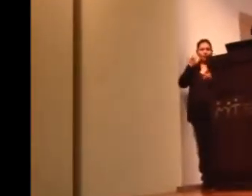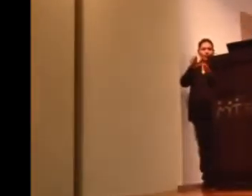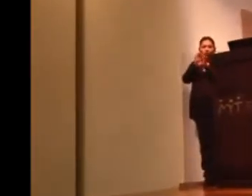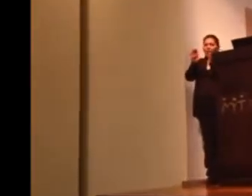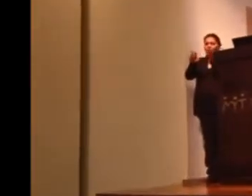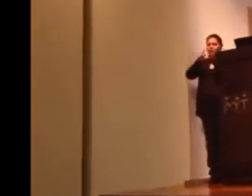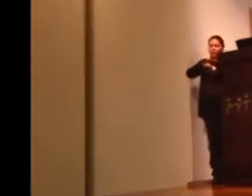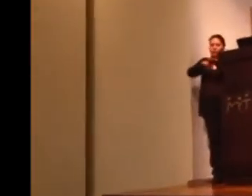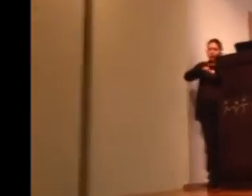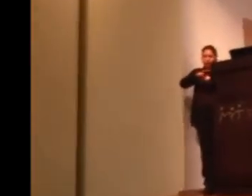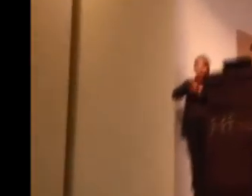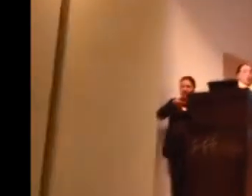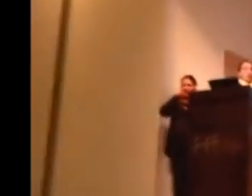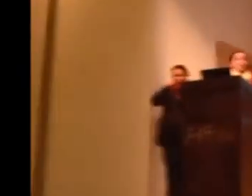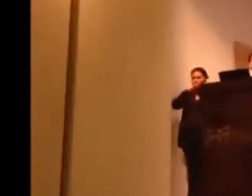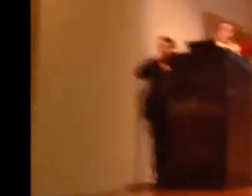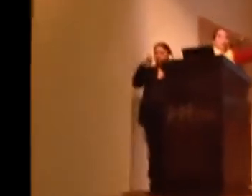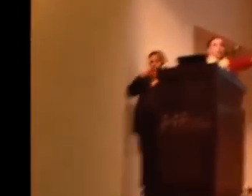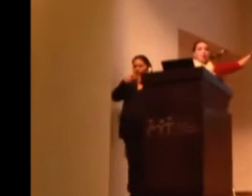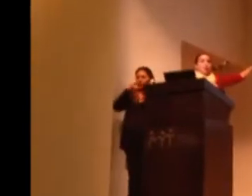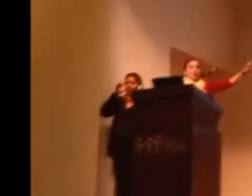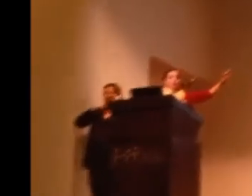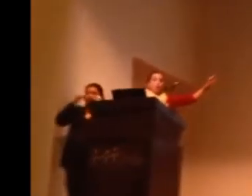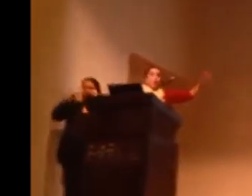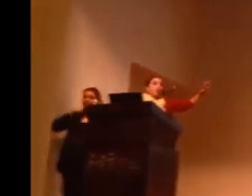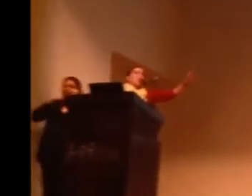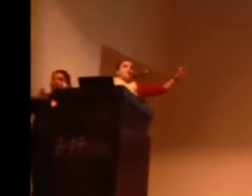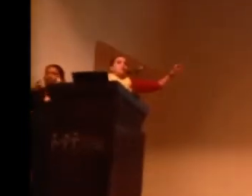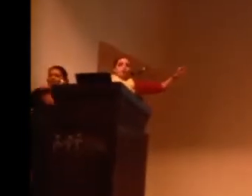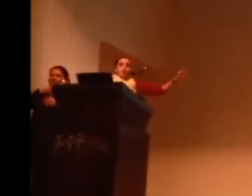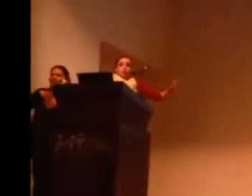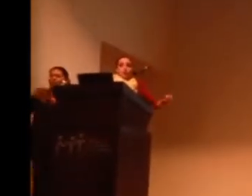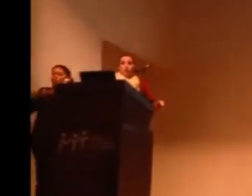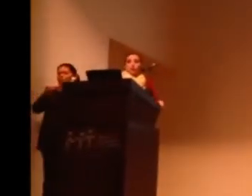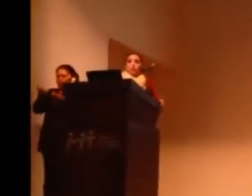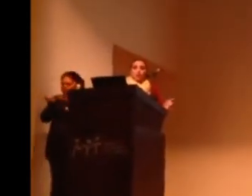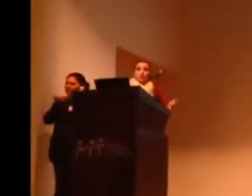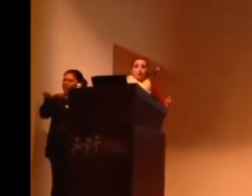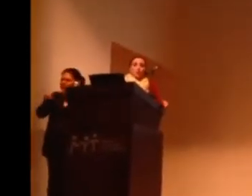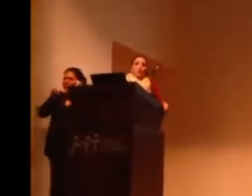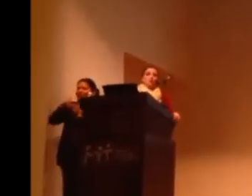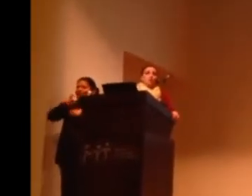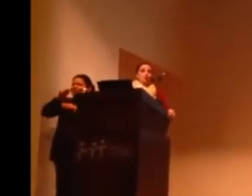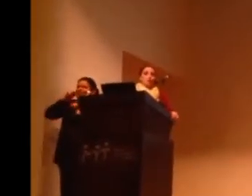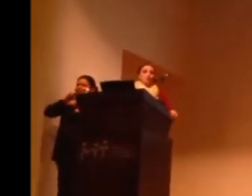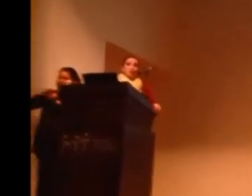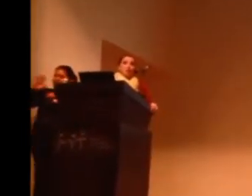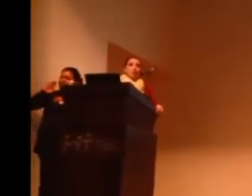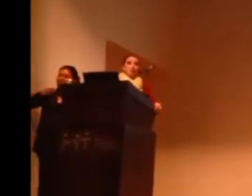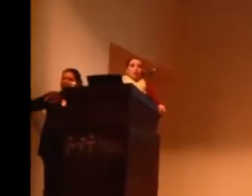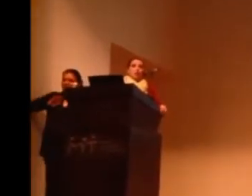zona rosa hay una alteración, cuando hay ansiedad, recurro al ejercicio, va a servir mucho.